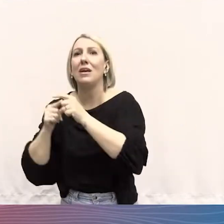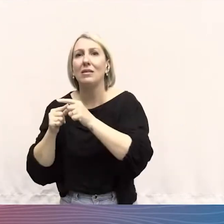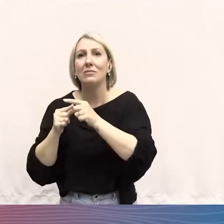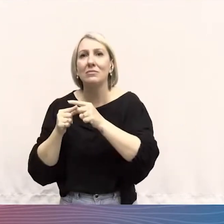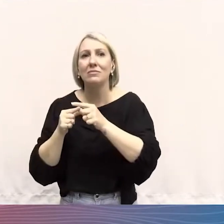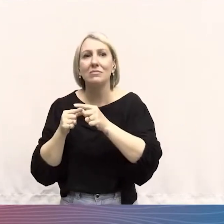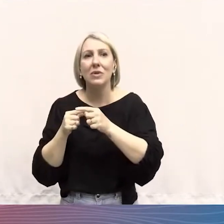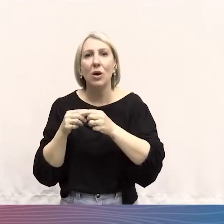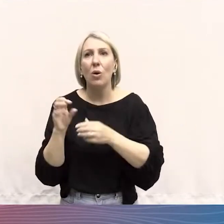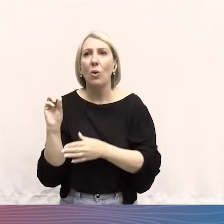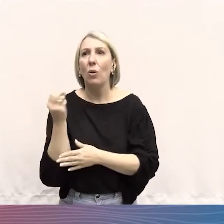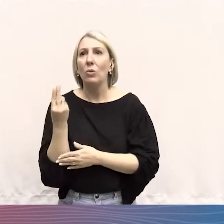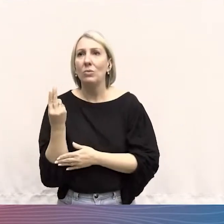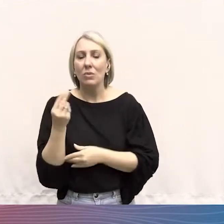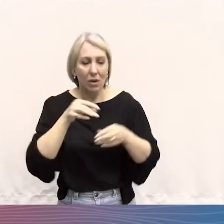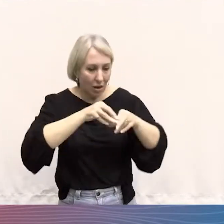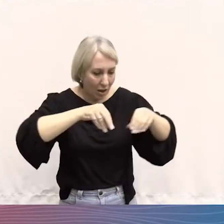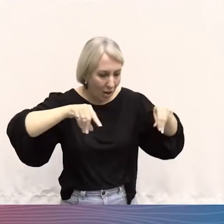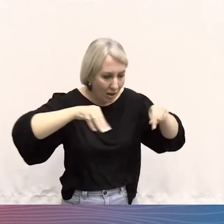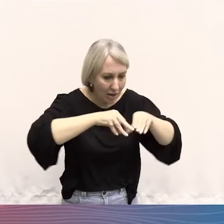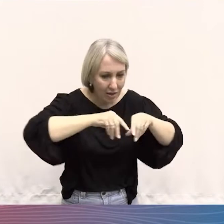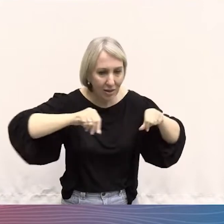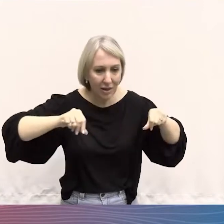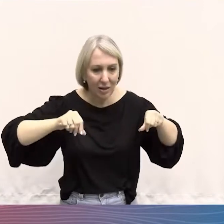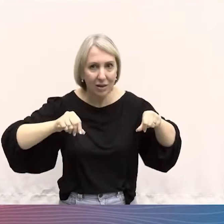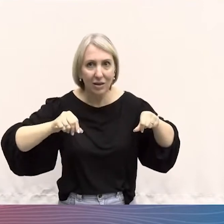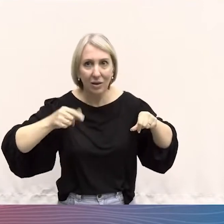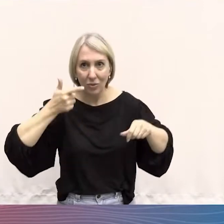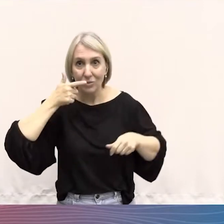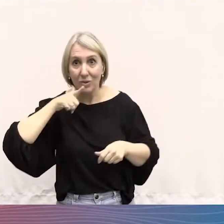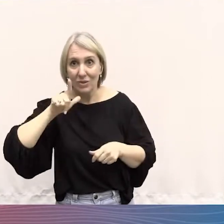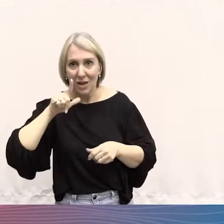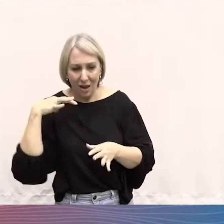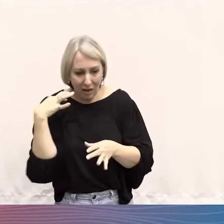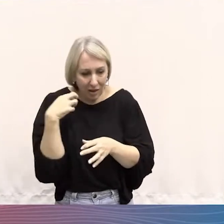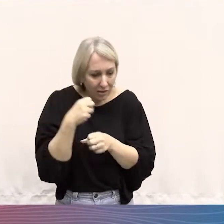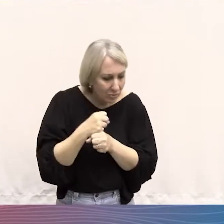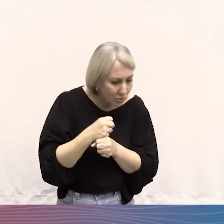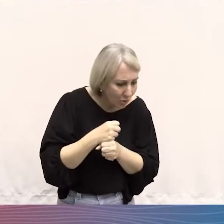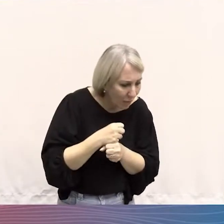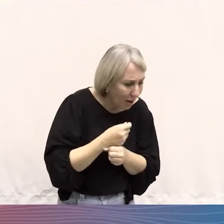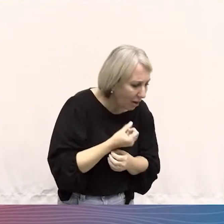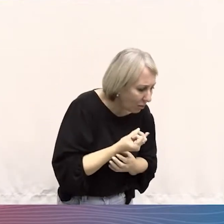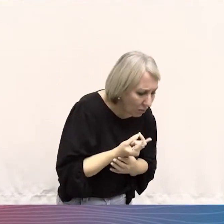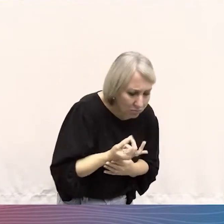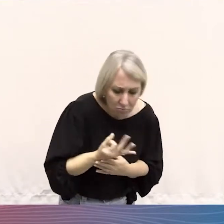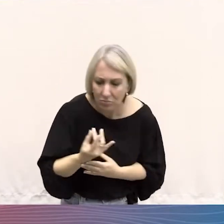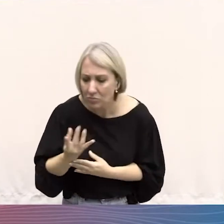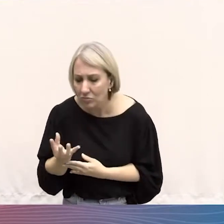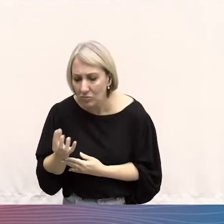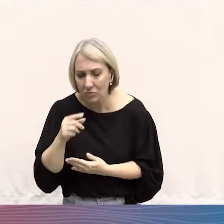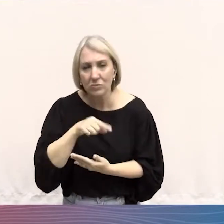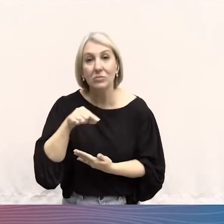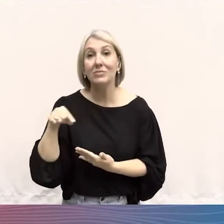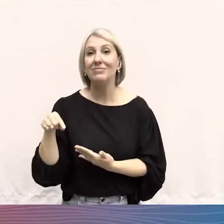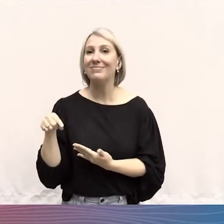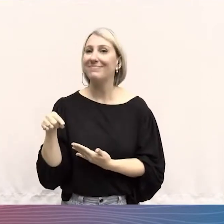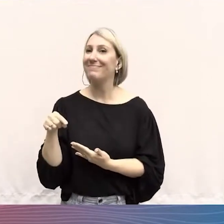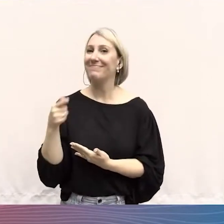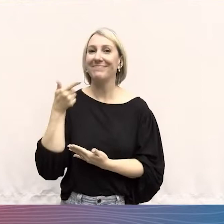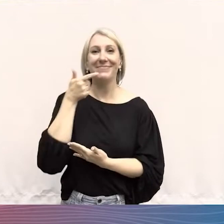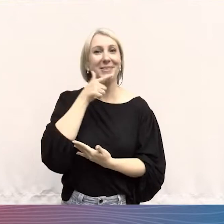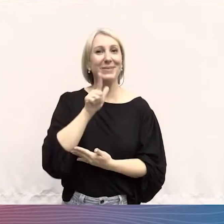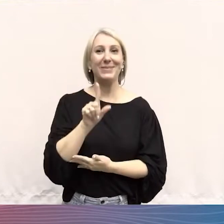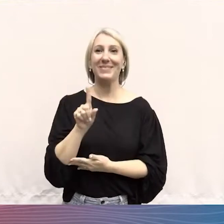consegue contar as estrelas? Assim será a sua descendência. Uma descendência celestial, a